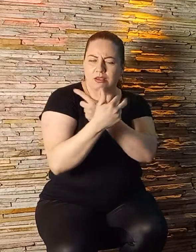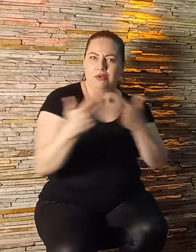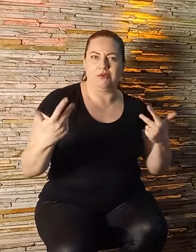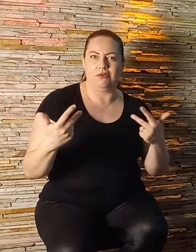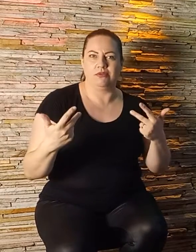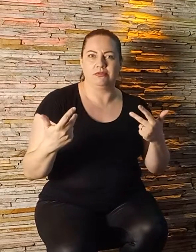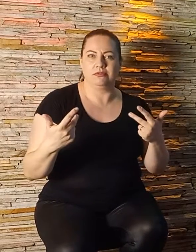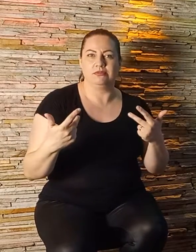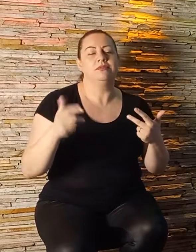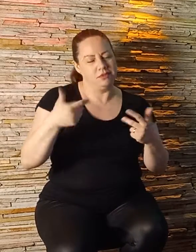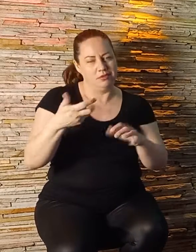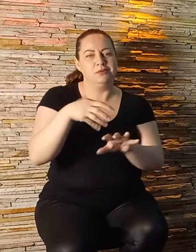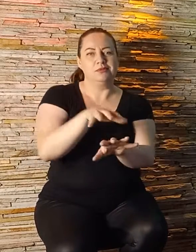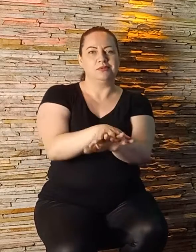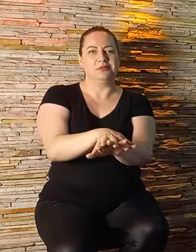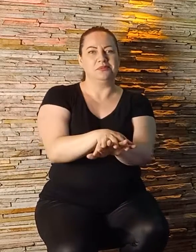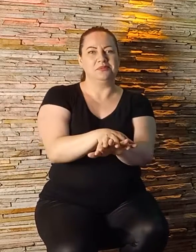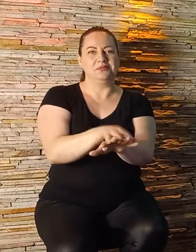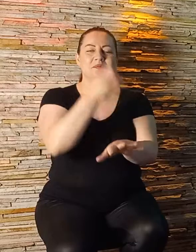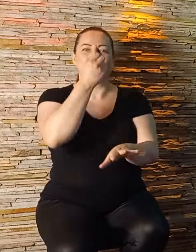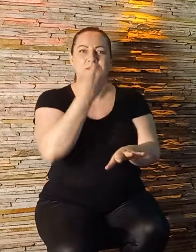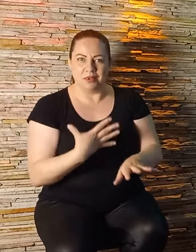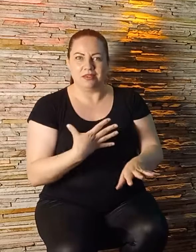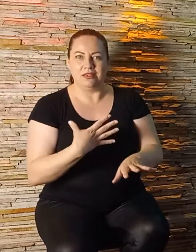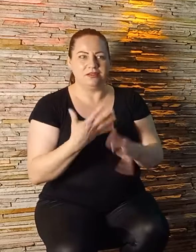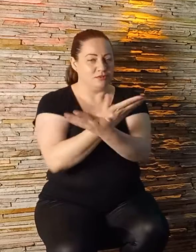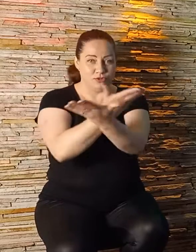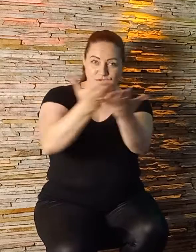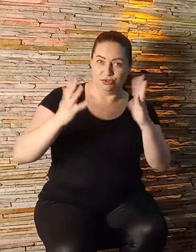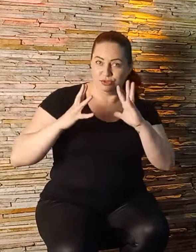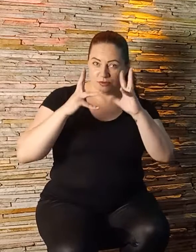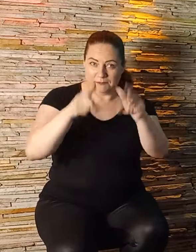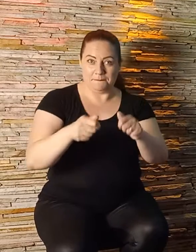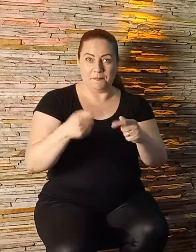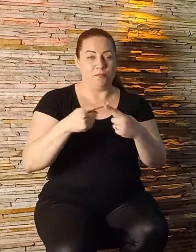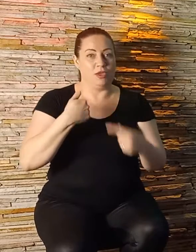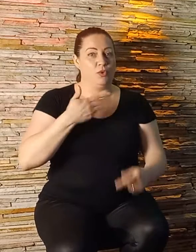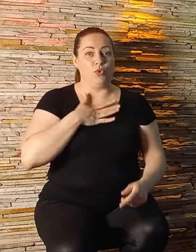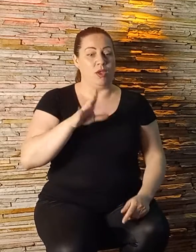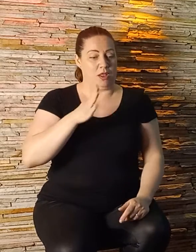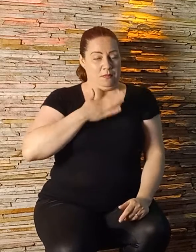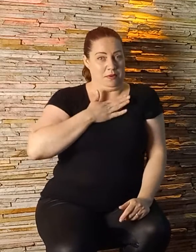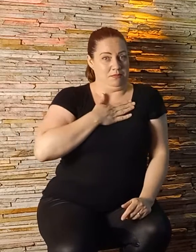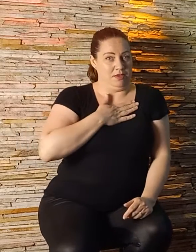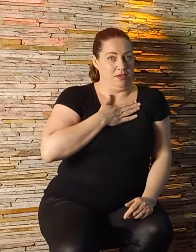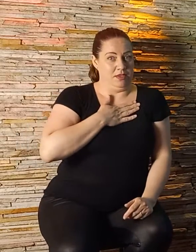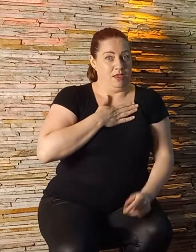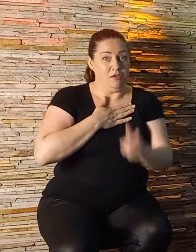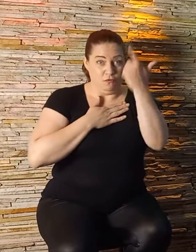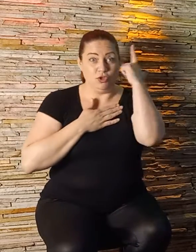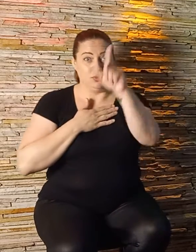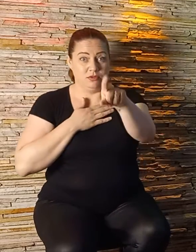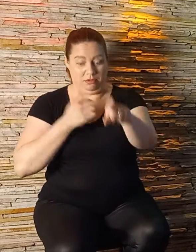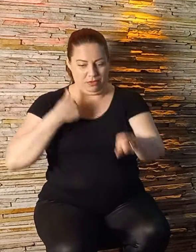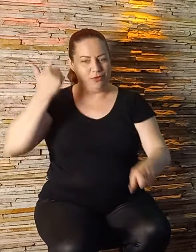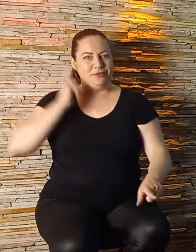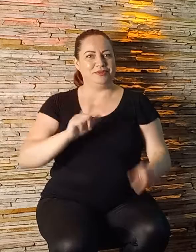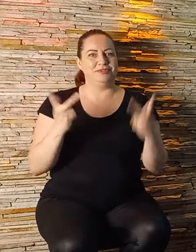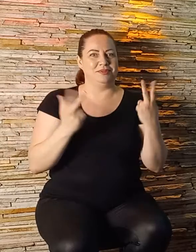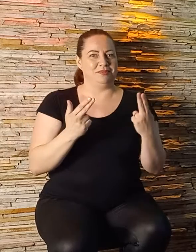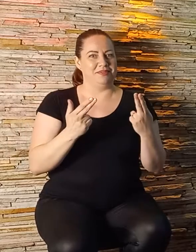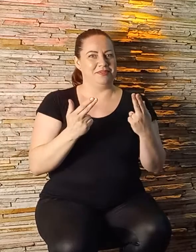então que seja de inclusão que seja por bem que seja para o bem de todos que eu não quero só o meu bem a vitória de vocês é a minha também